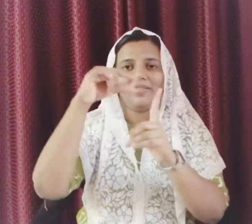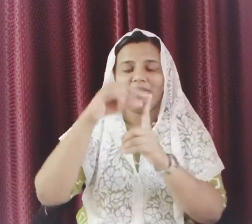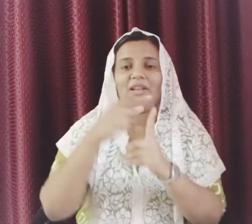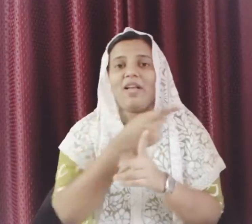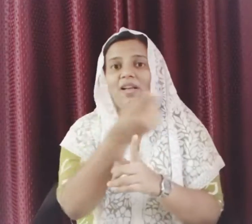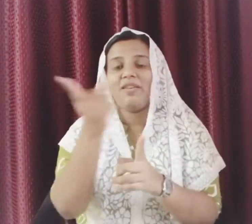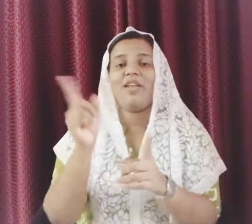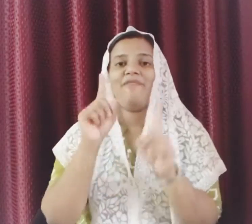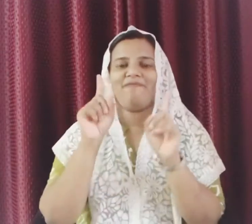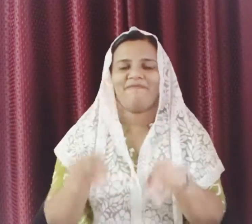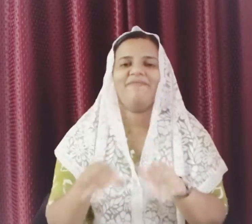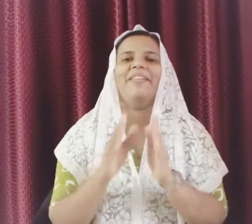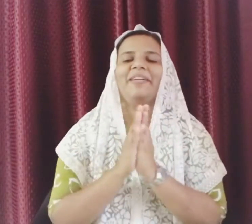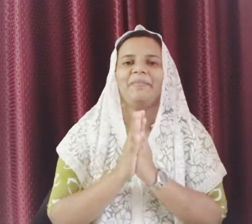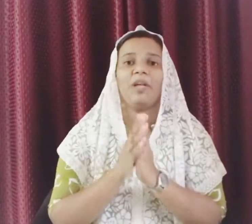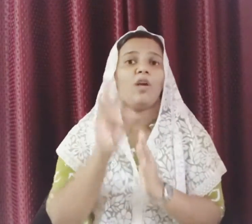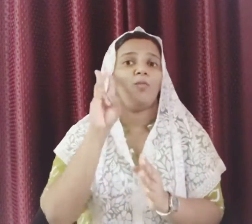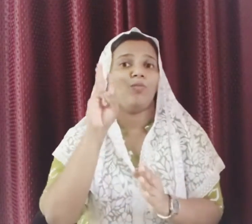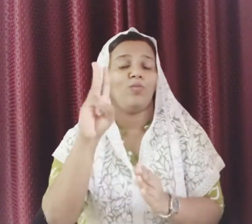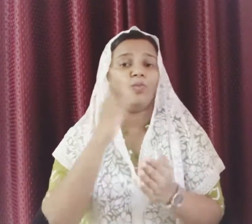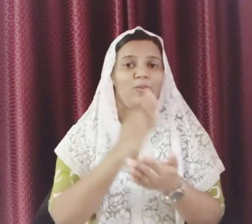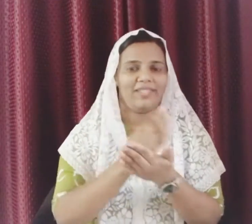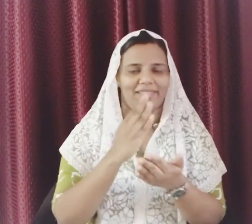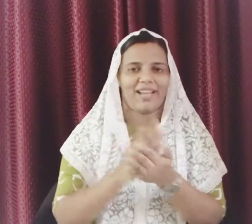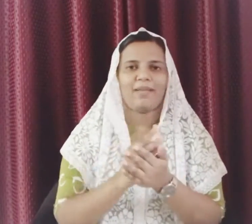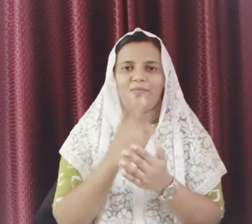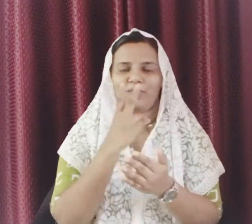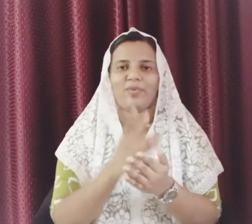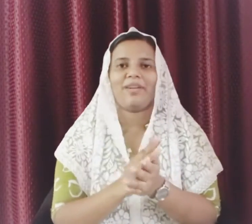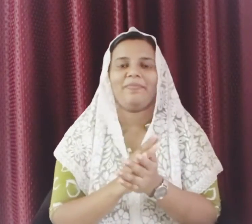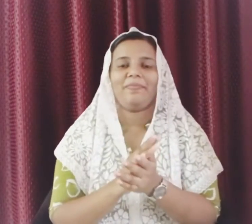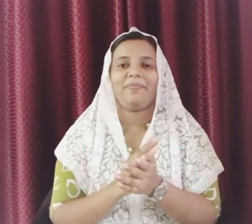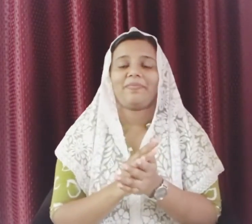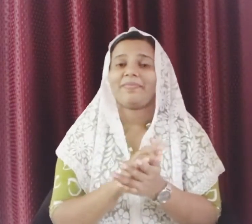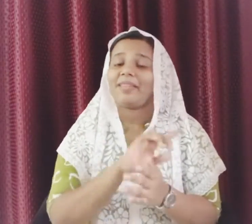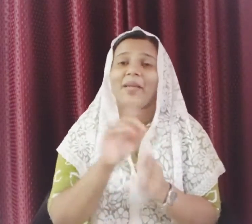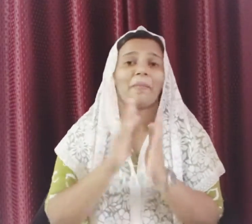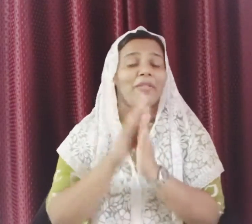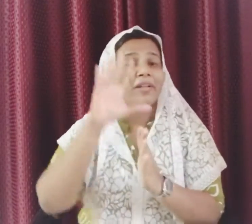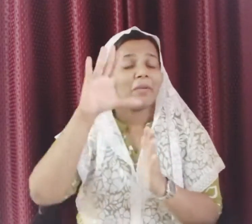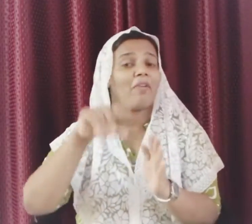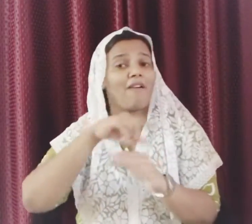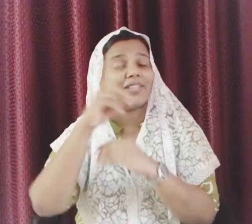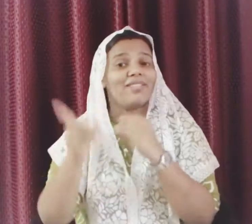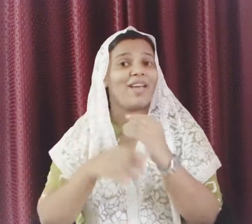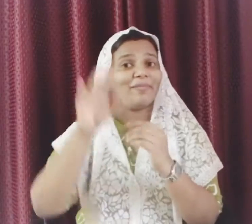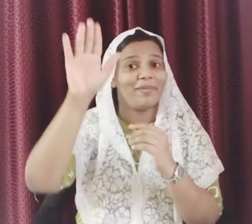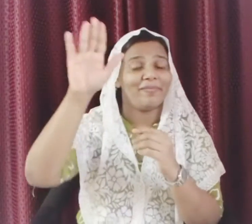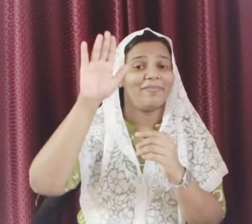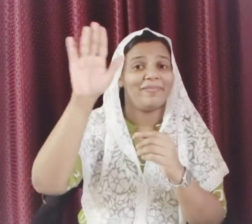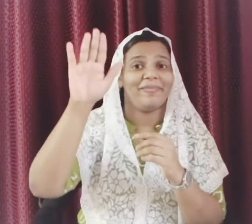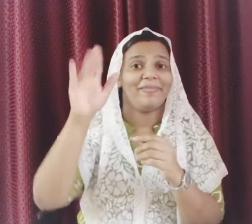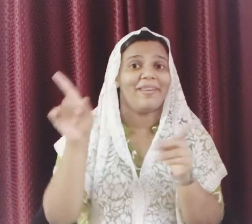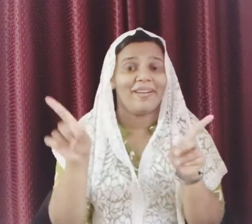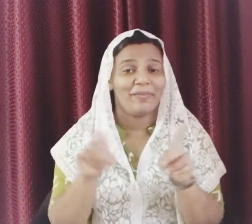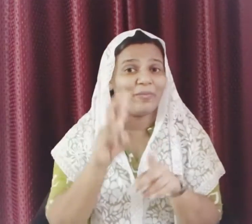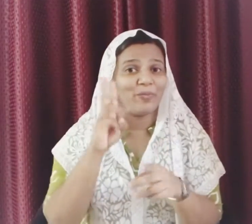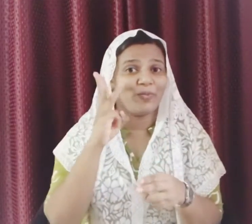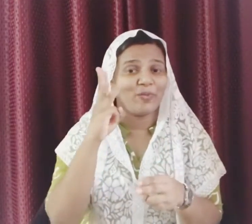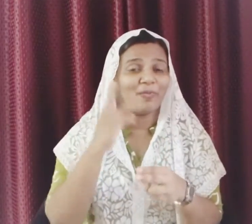പരിശുദ്ധാത്മാവ് നമ്മളെ പഠിപ്പിക്കുന്നത്. എന്താണ് മൂന്ന് കാര്യങ്ങളാണ് നമുക്കവിടെ ആശീർവാദത്തിനകത്ത് പറയാം. നമ്മളെപ്പോഴും കേൾക്കുന്ന ഒരു കാര്യമാണ് ആശീർവാദം. ആശീർവാദത്തിനകത്ത്